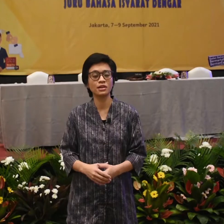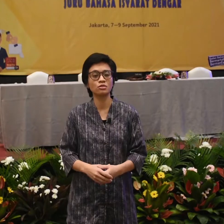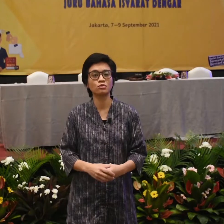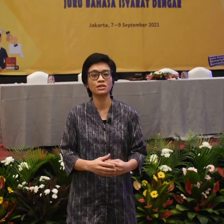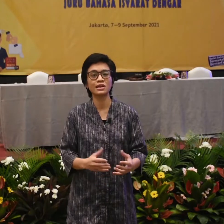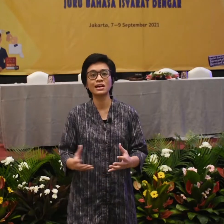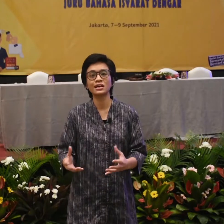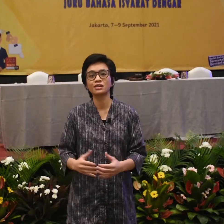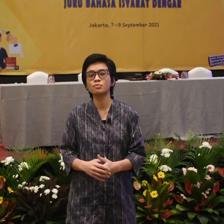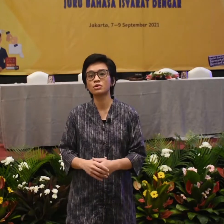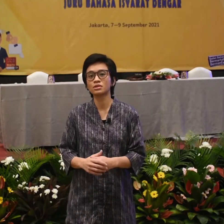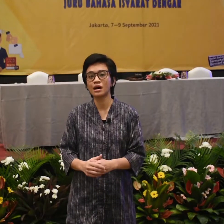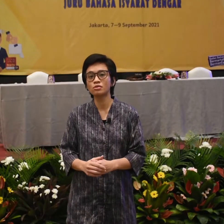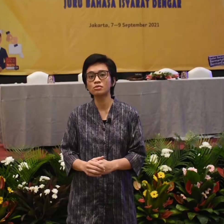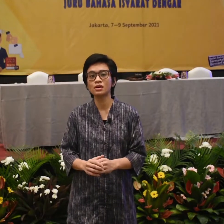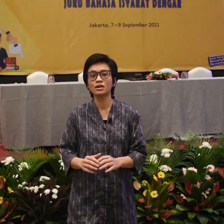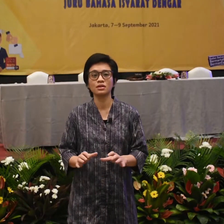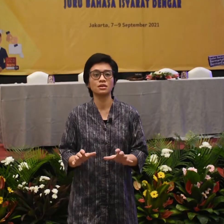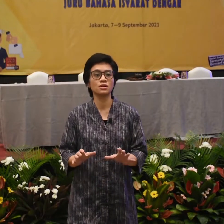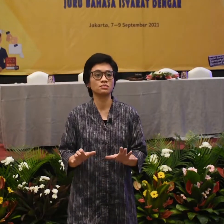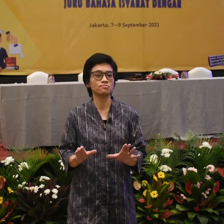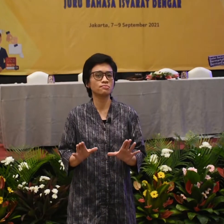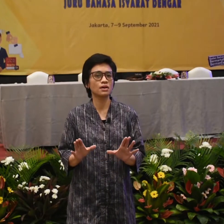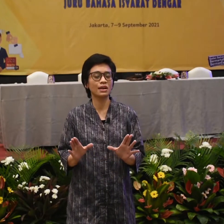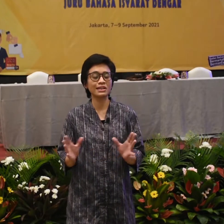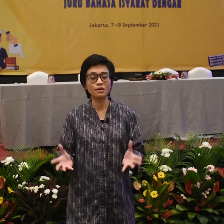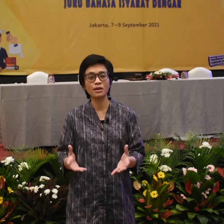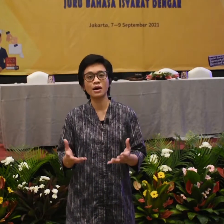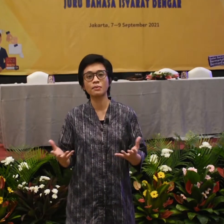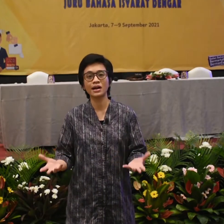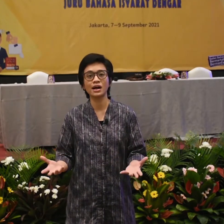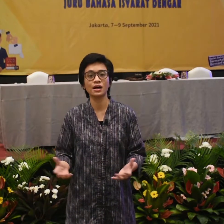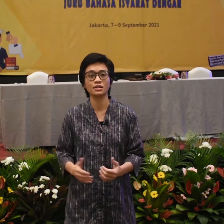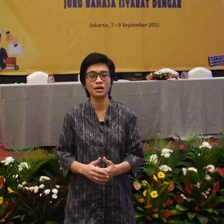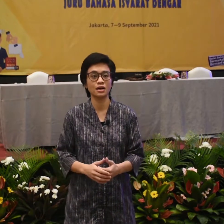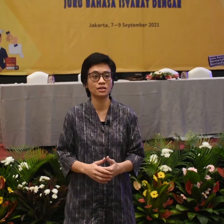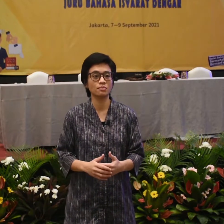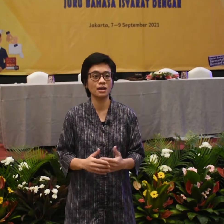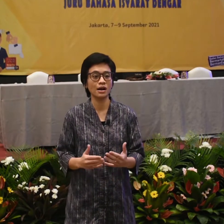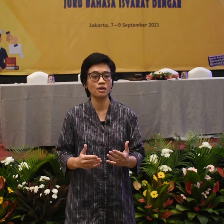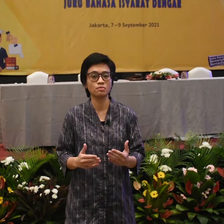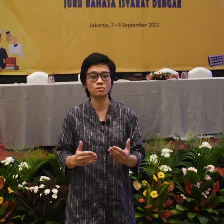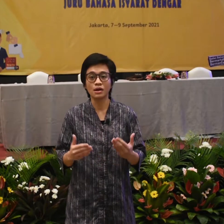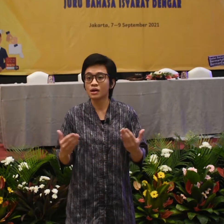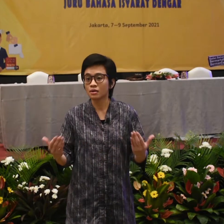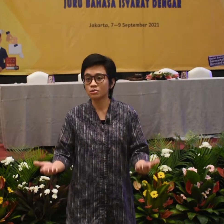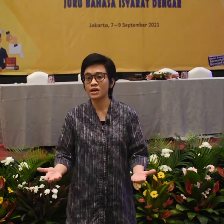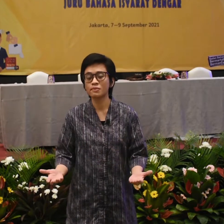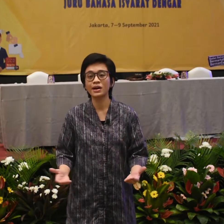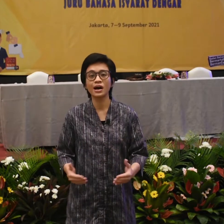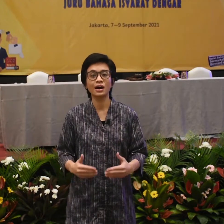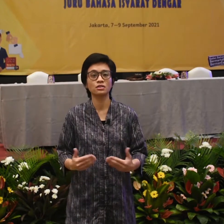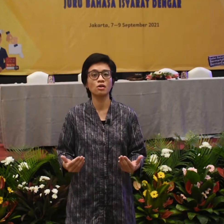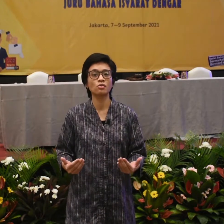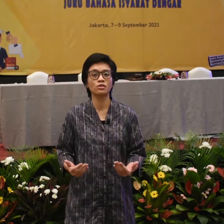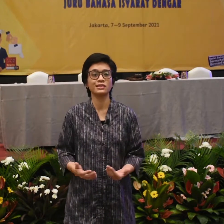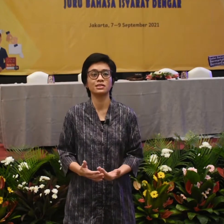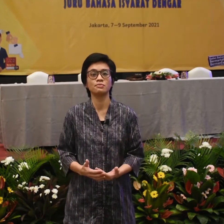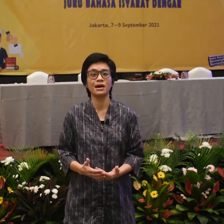itu tuli dan dengar, kita perlu tahu latar belakang mereka, entah latar belakang budaya mereka atau kondisi